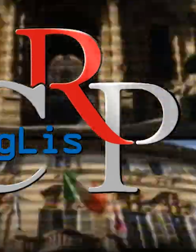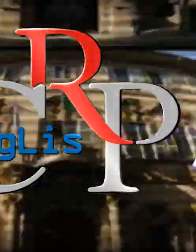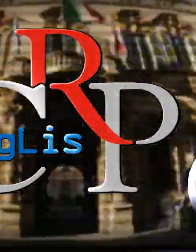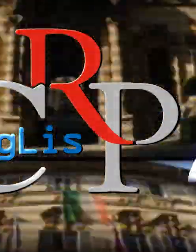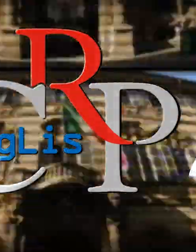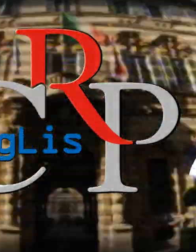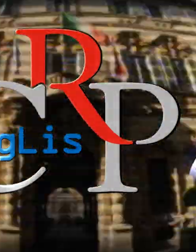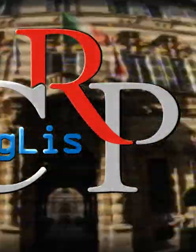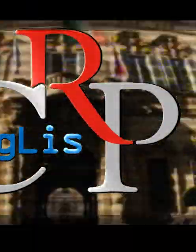regionale